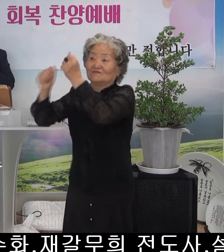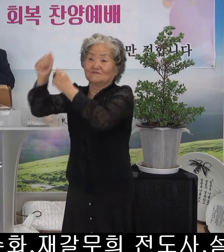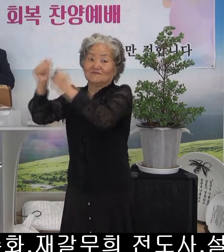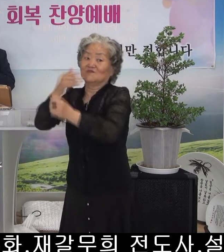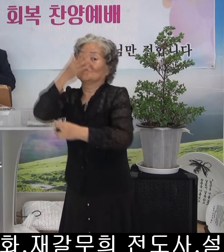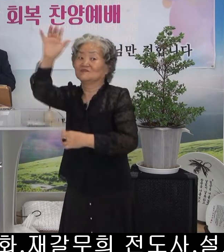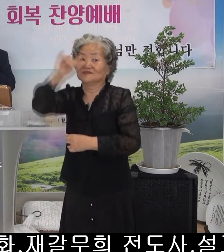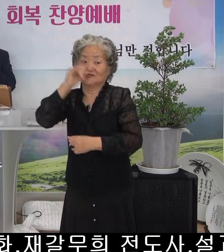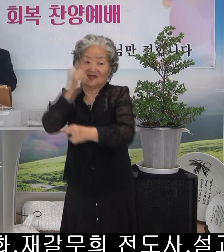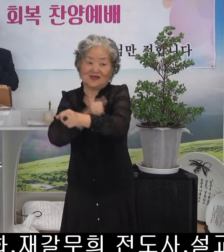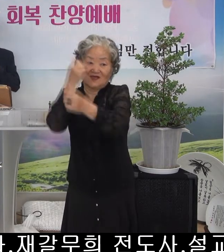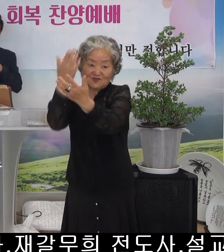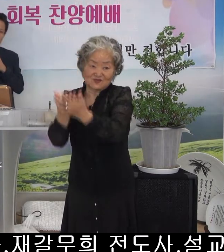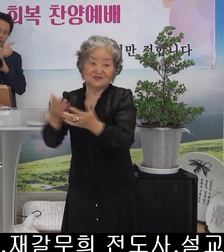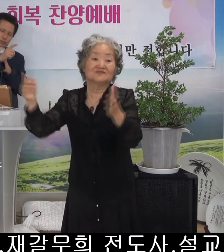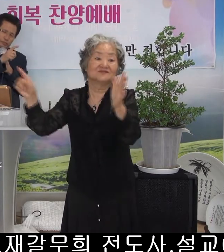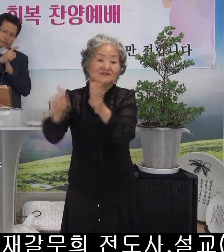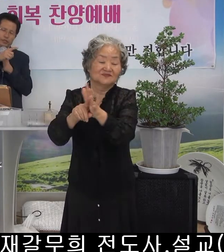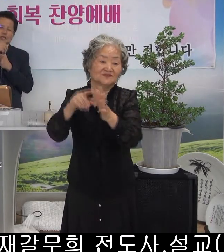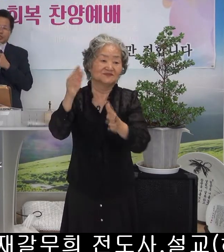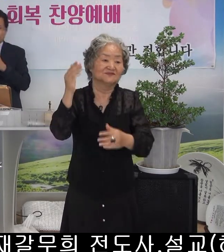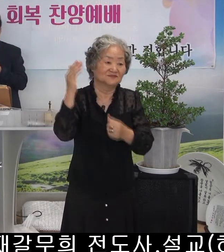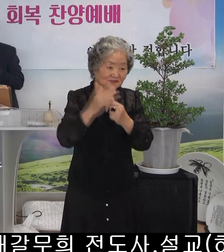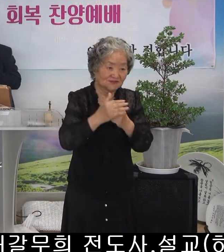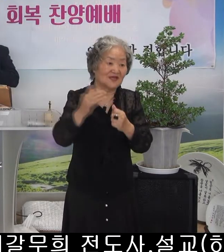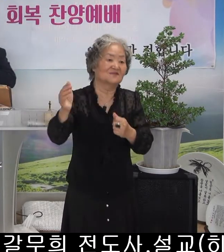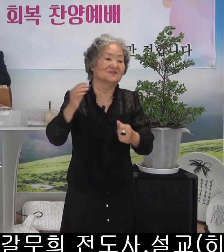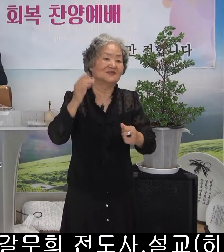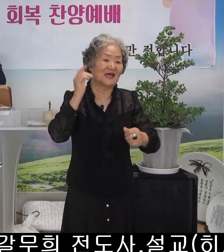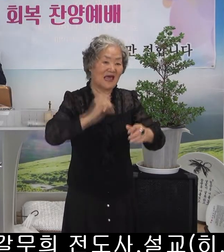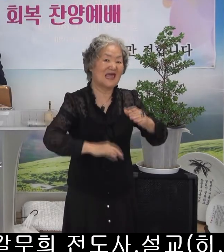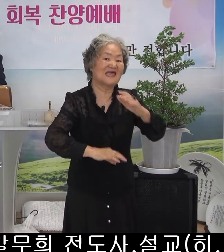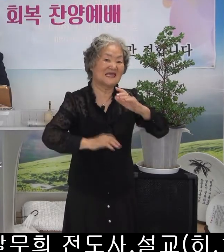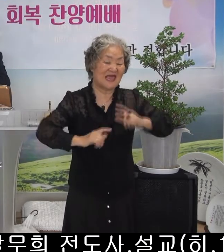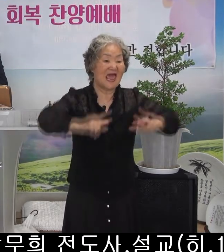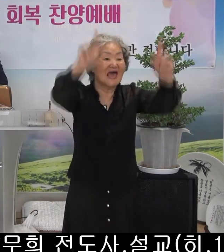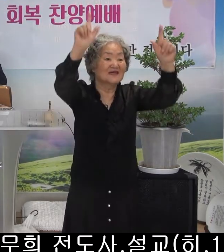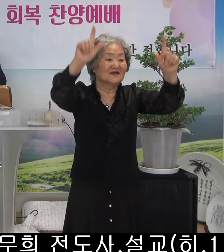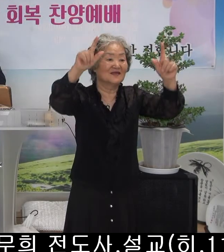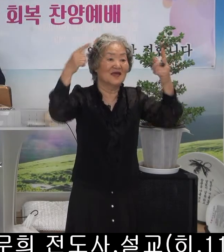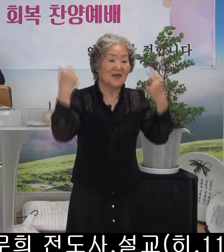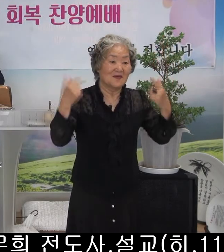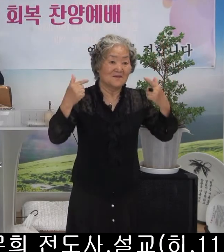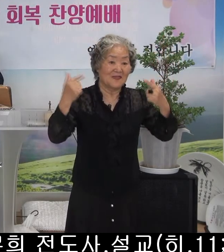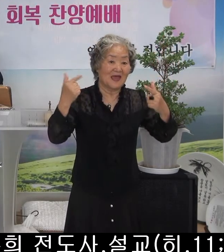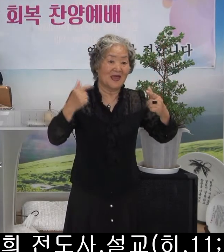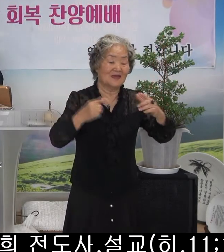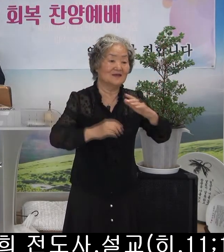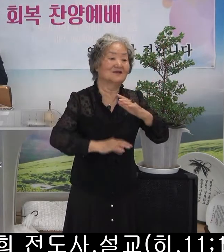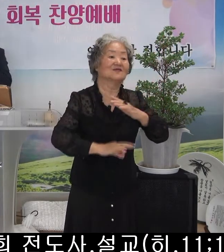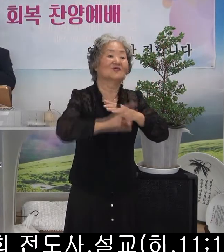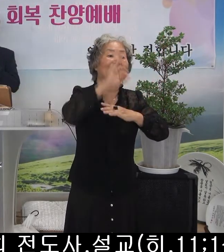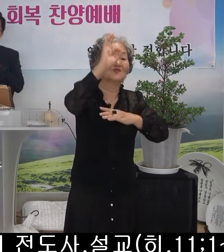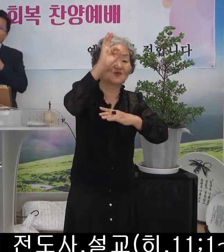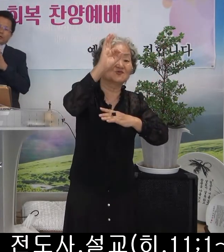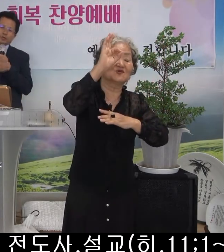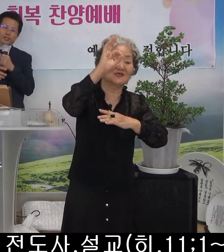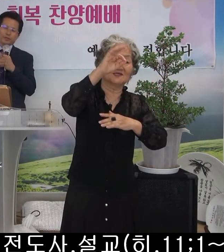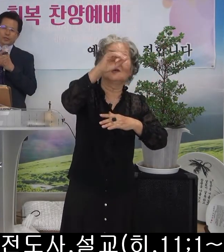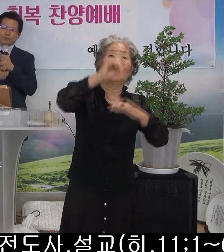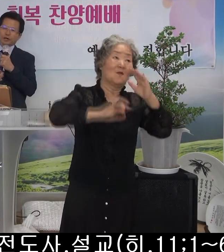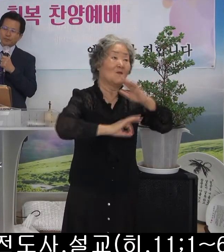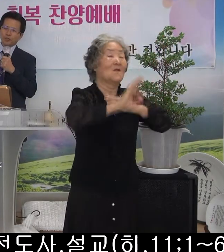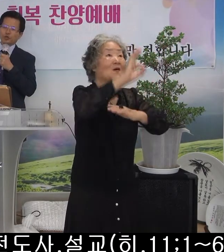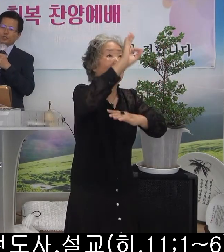믿음은 매일매일 해는 동쪽에서 떠서 서쪽으로 친다는 거 믿고 계시죠? 예, 그리고